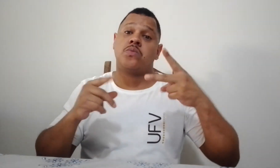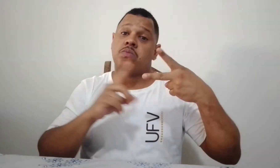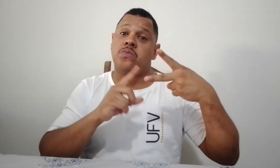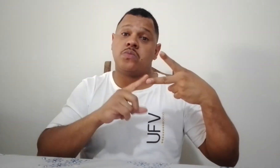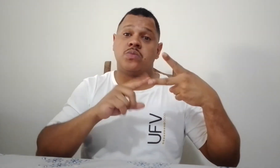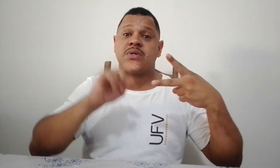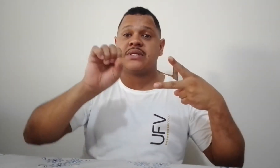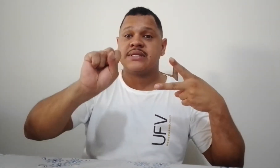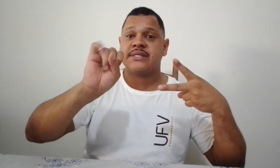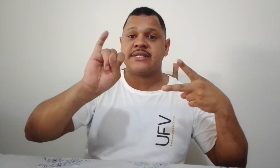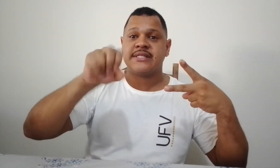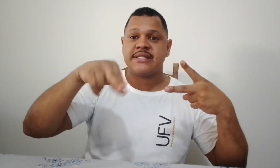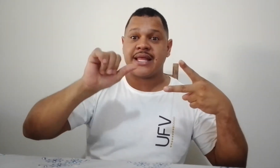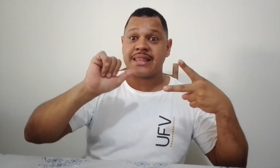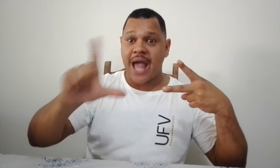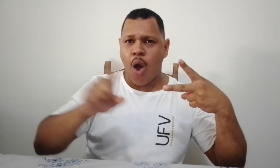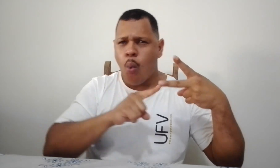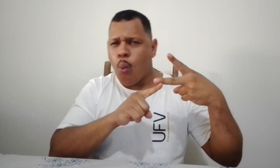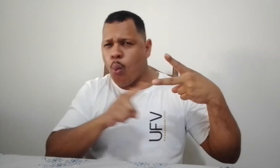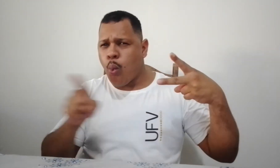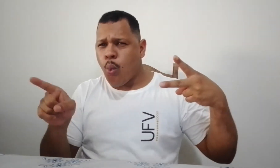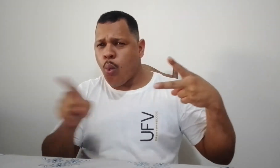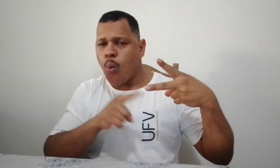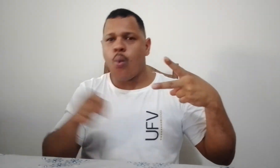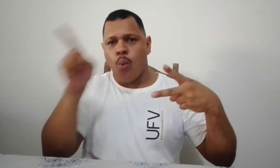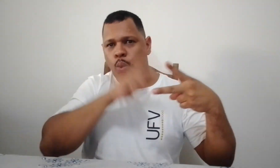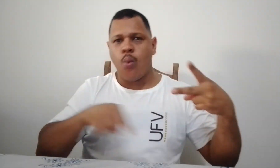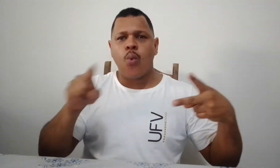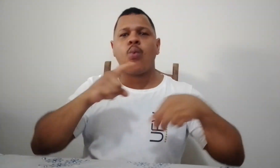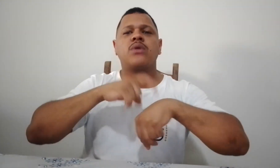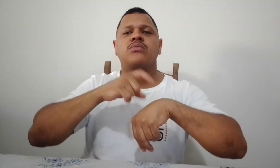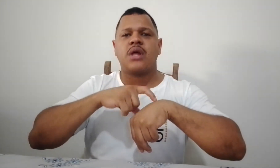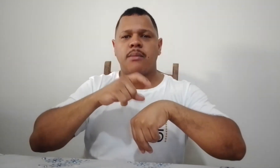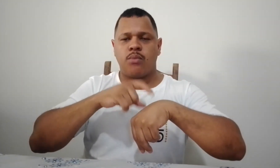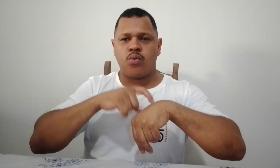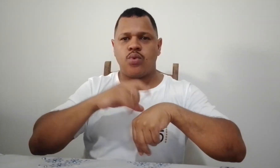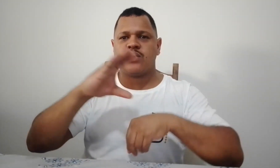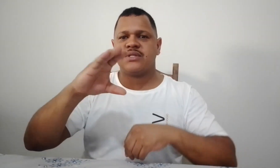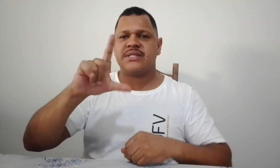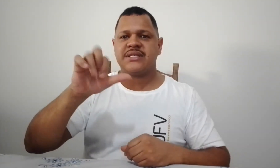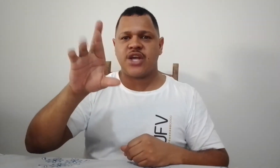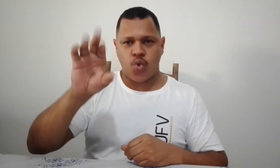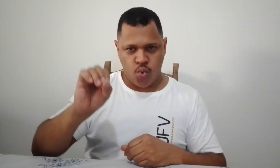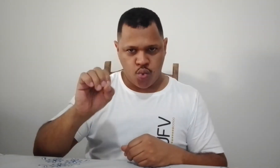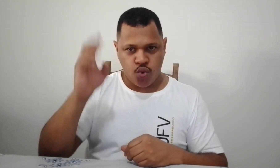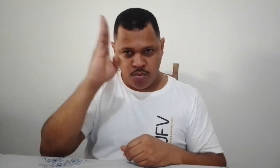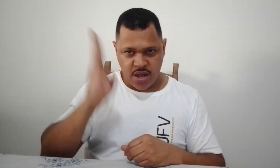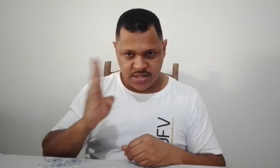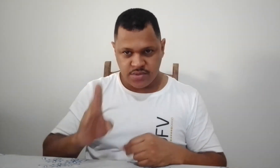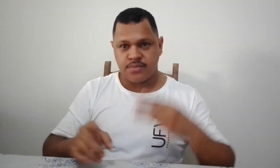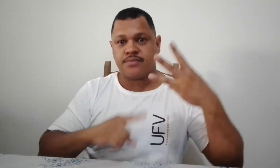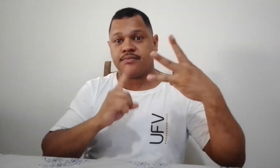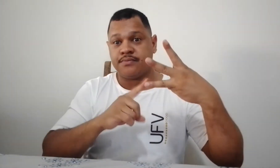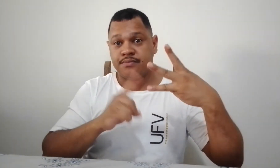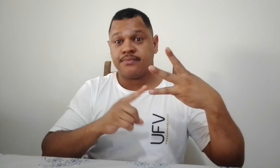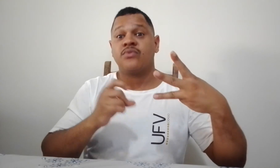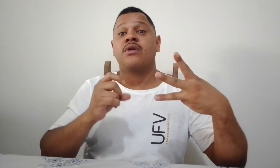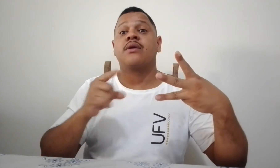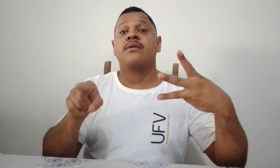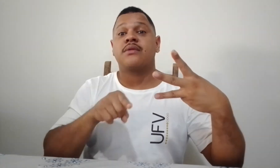corrente gasta para completar um ciclo aqui no Brasil? Outra observação importante é a gente analisar a influência da variação dos